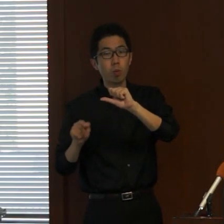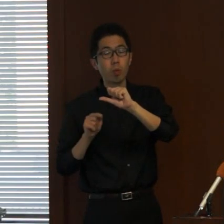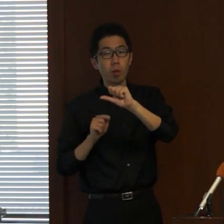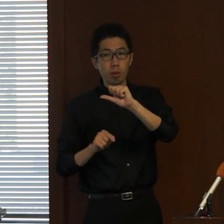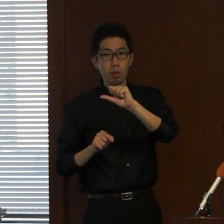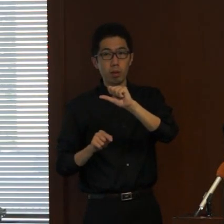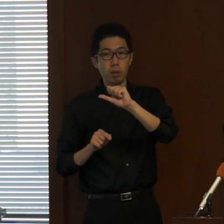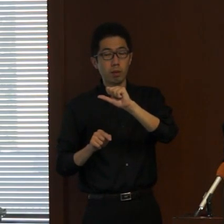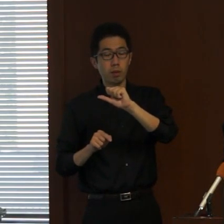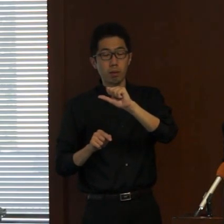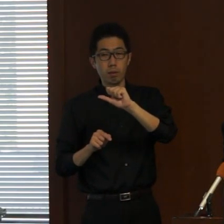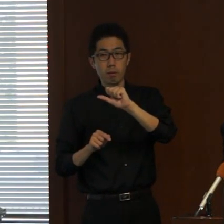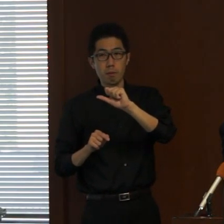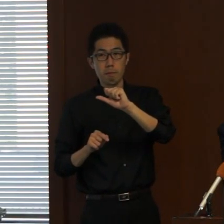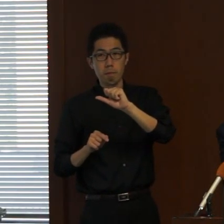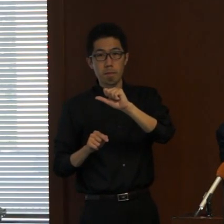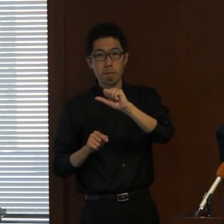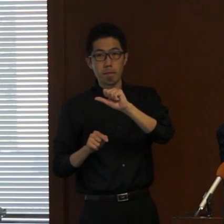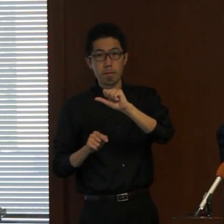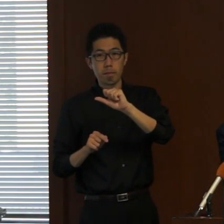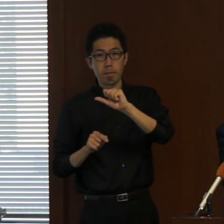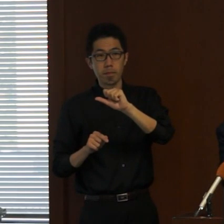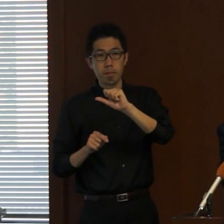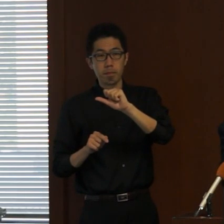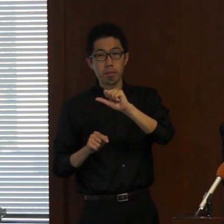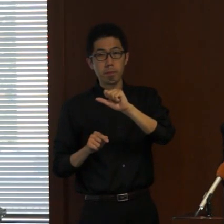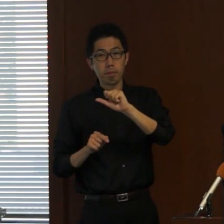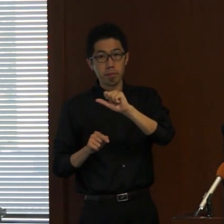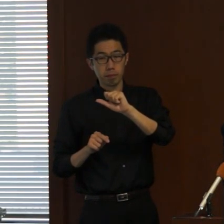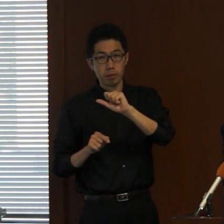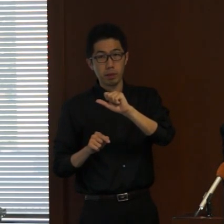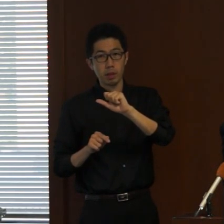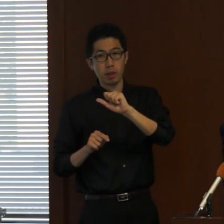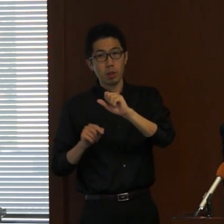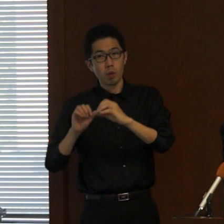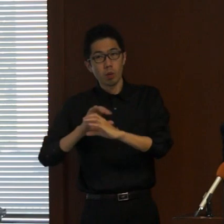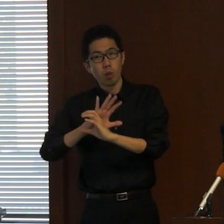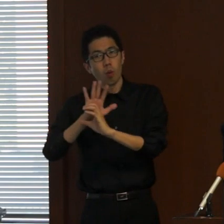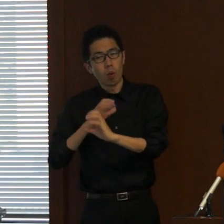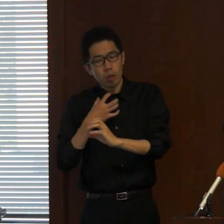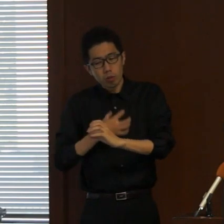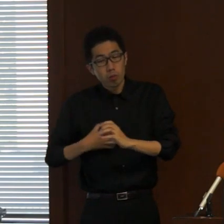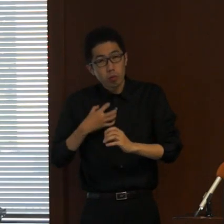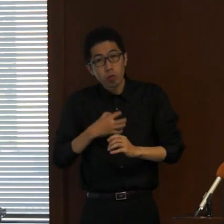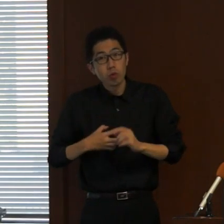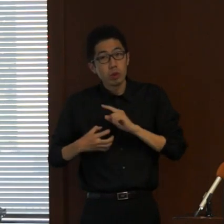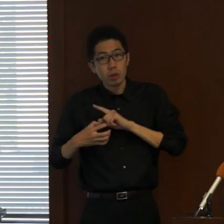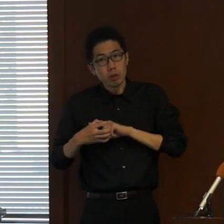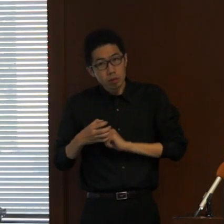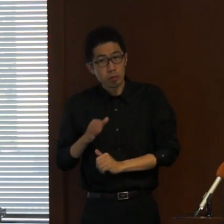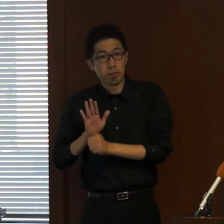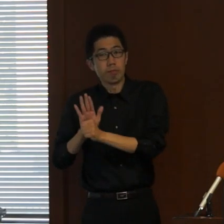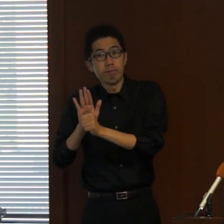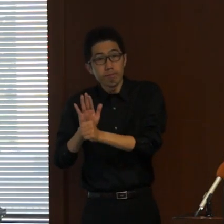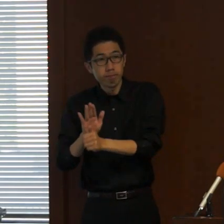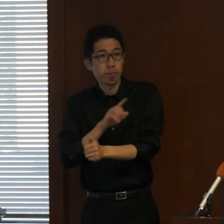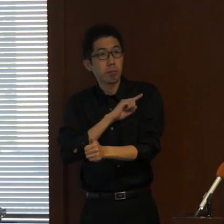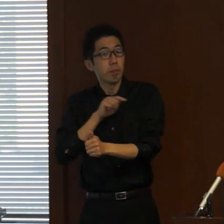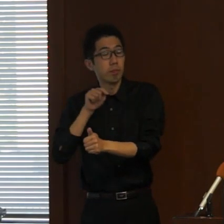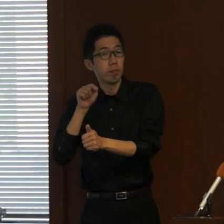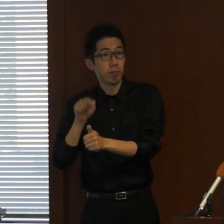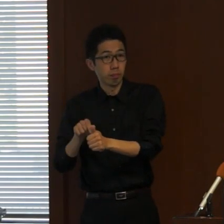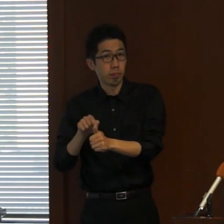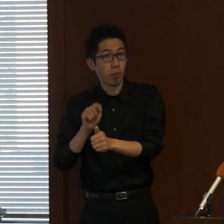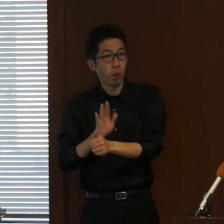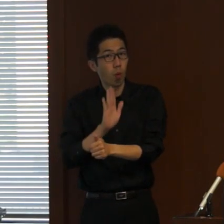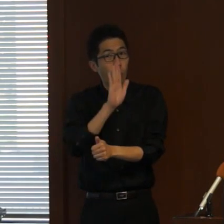こう何だろう、修復のためにこう血を止めてるようなところもあったんだけども、いよいよこれ